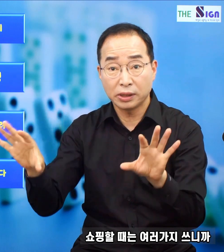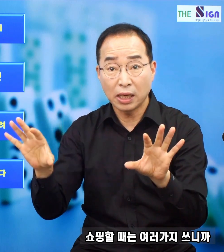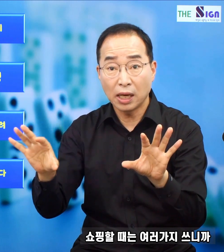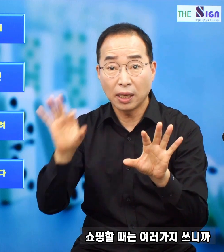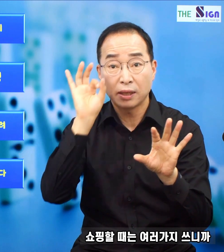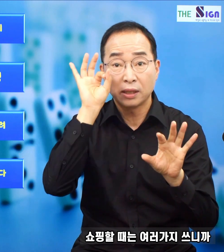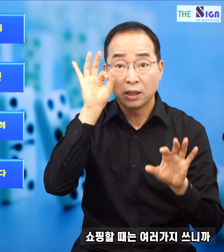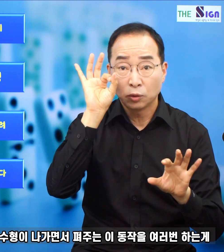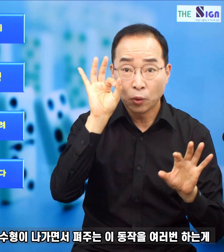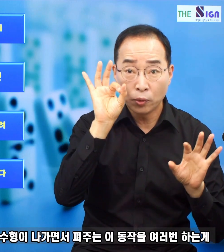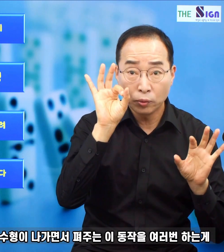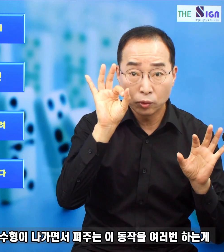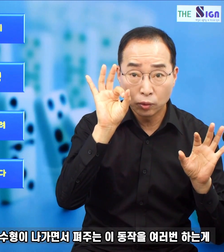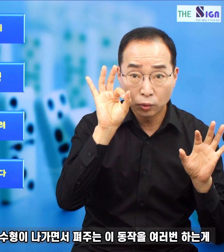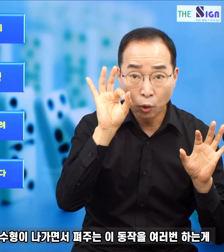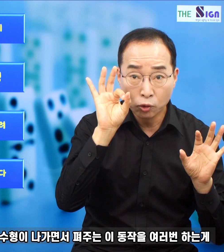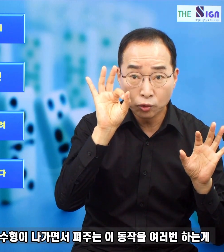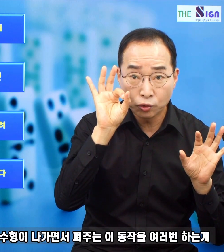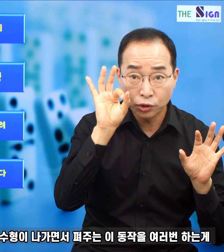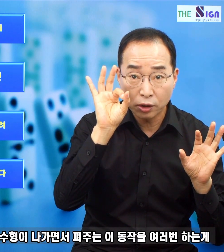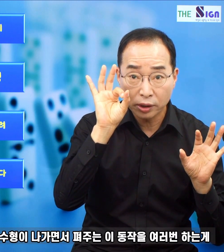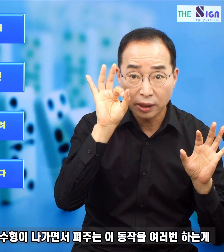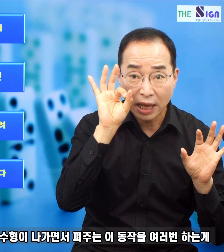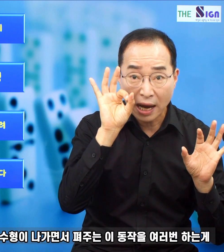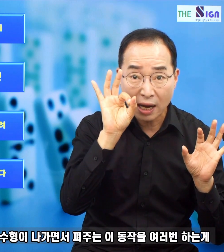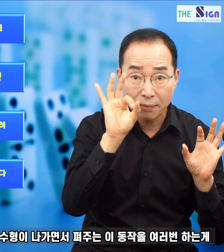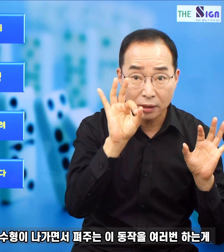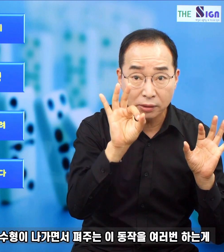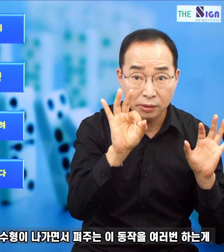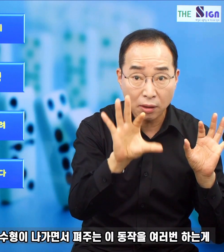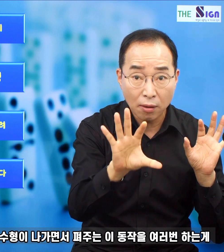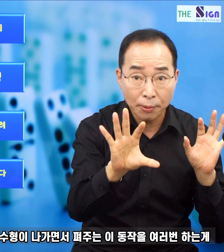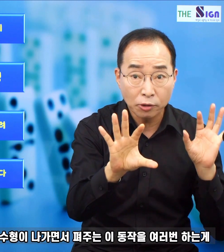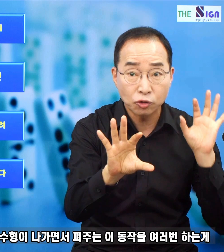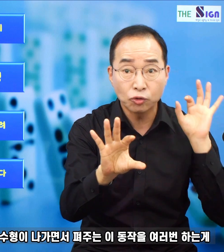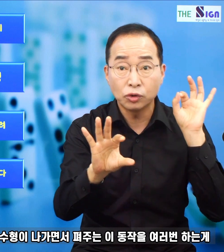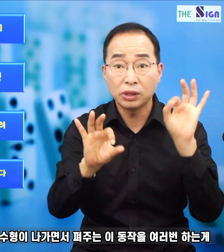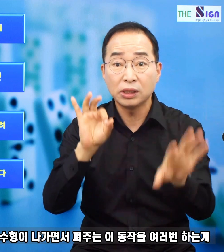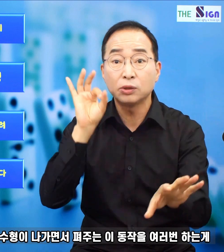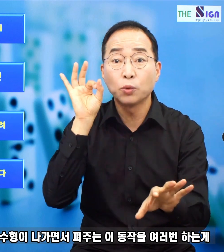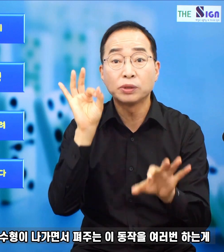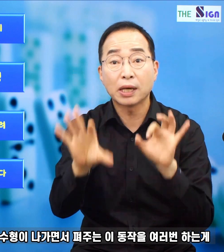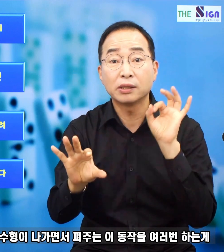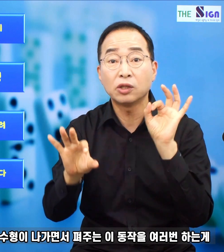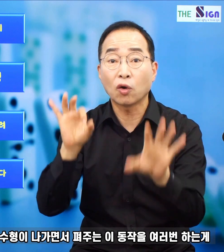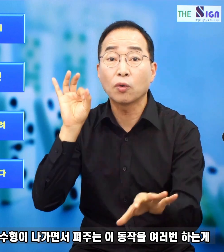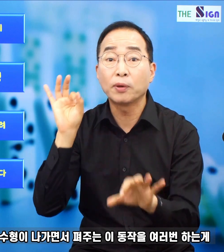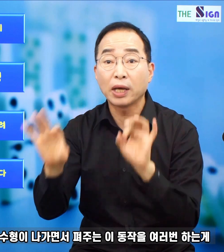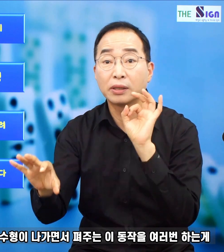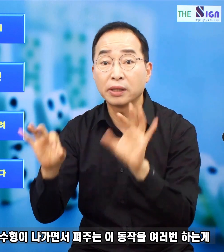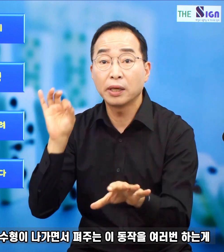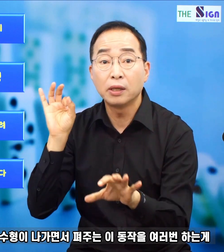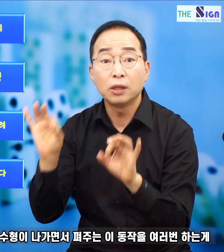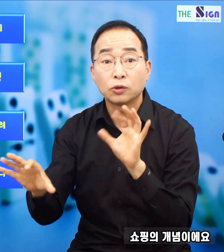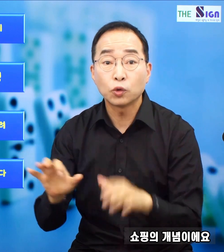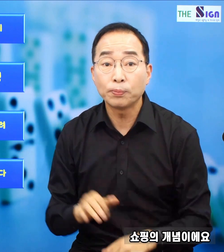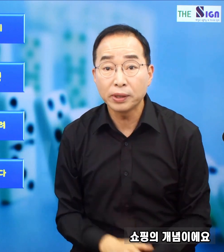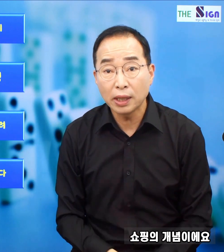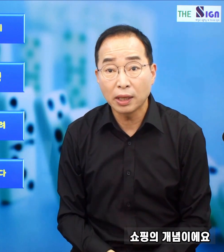쓰니까 돈 수영이 나가면서 펴주는 이 동작을 여러 번 하는 게 쇼핑의